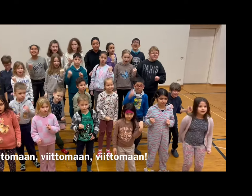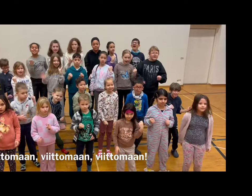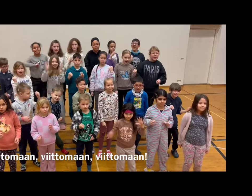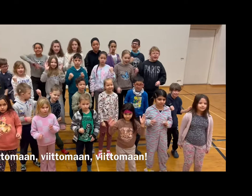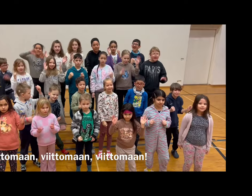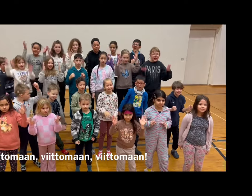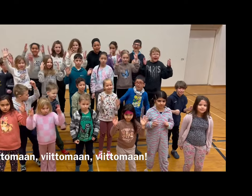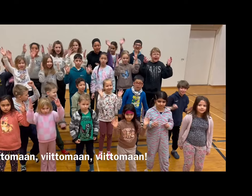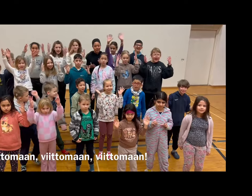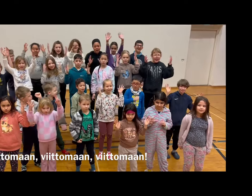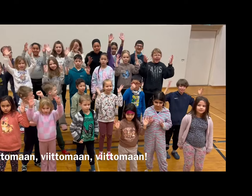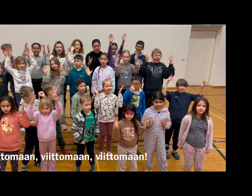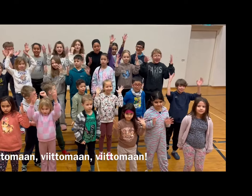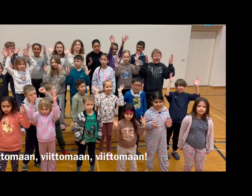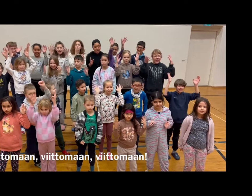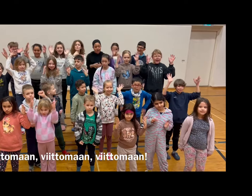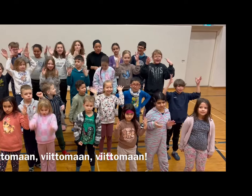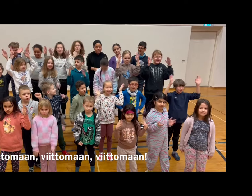Viittomaan, viittomaan, viittomaan.